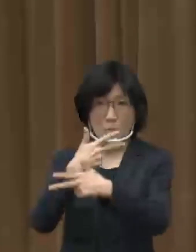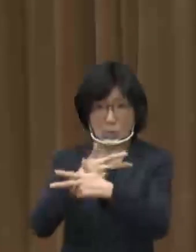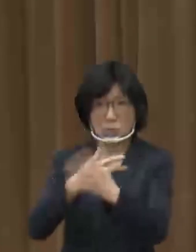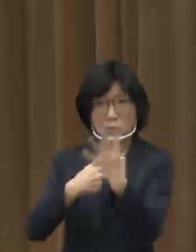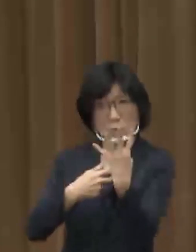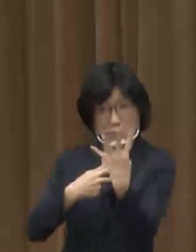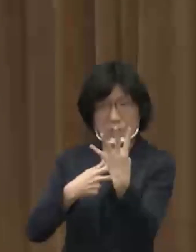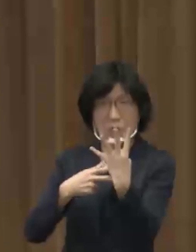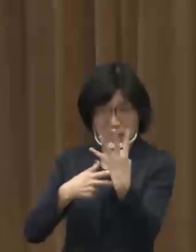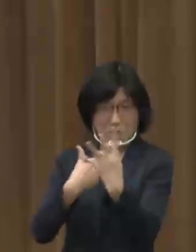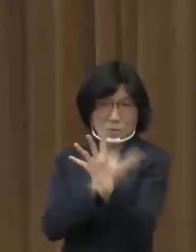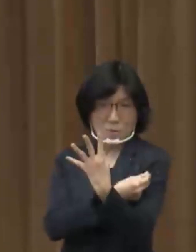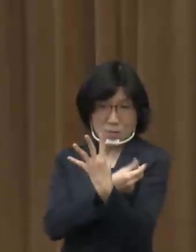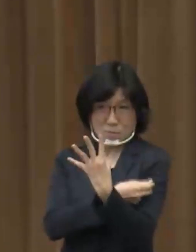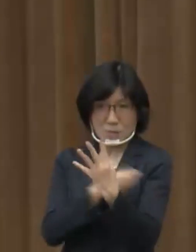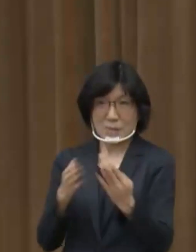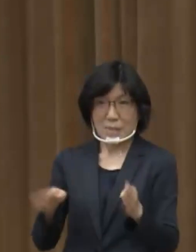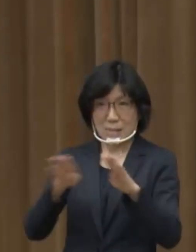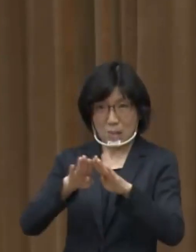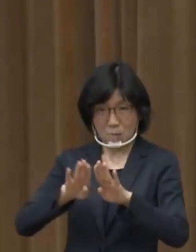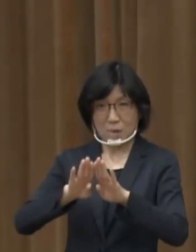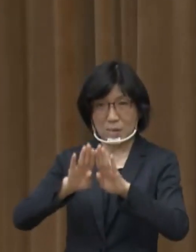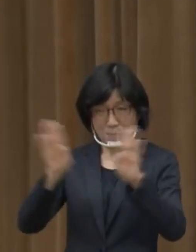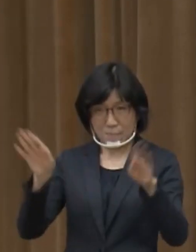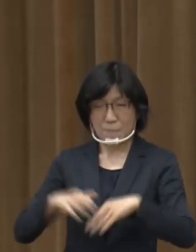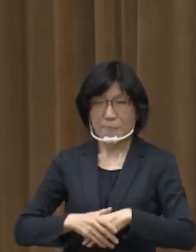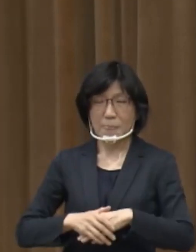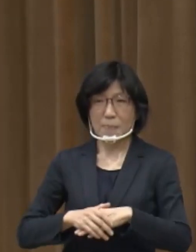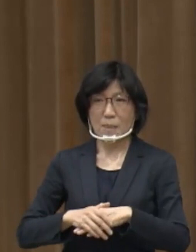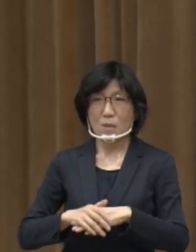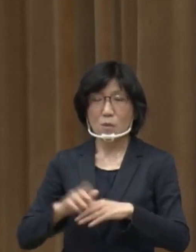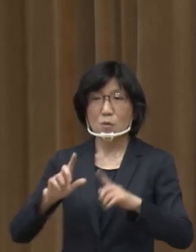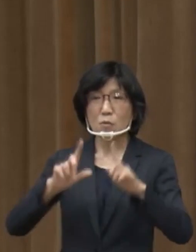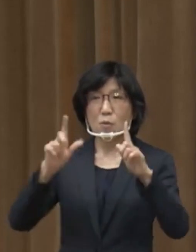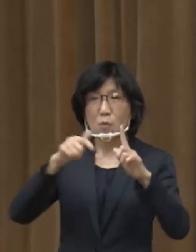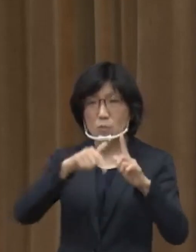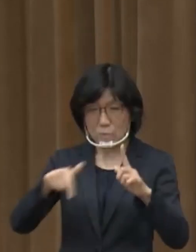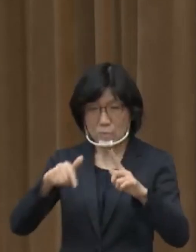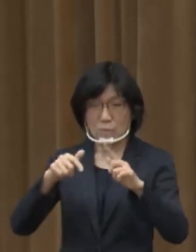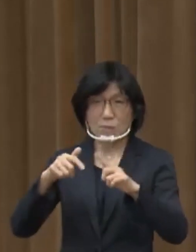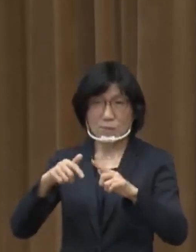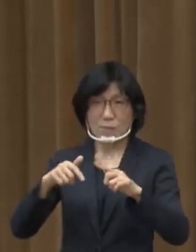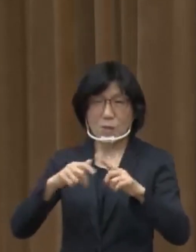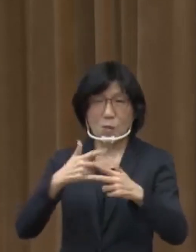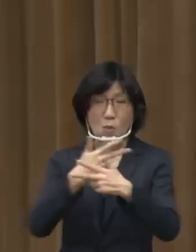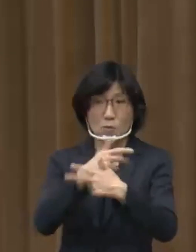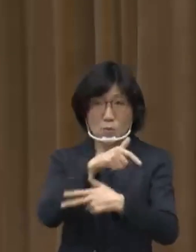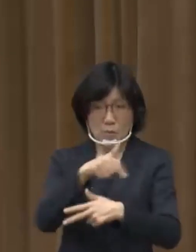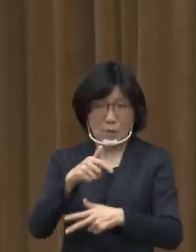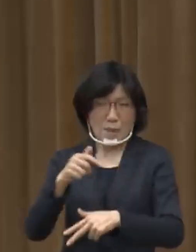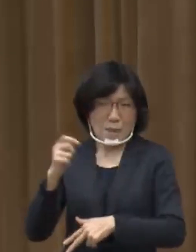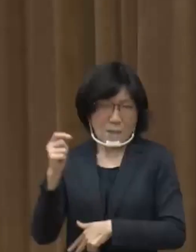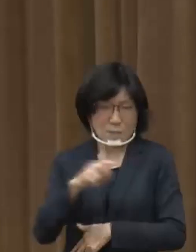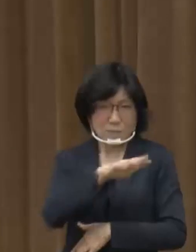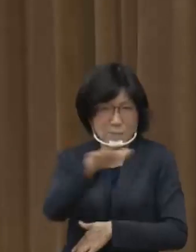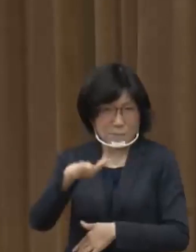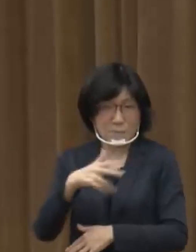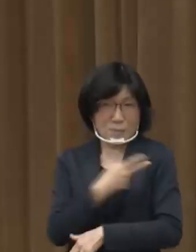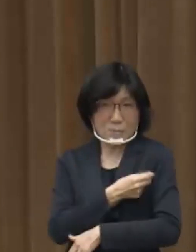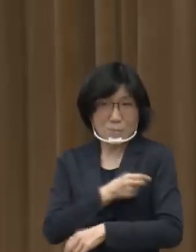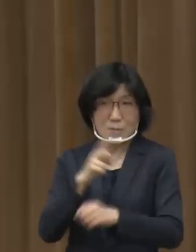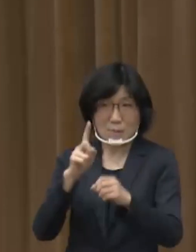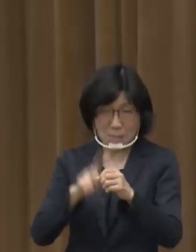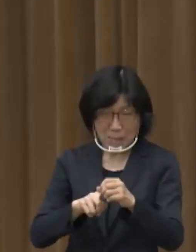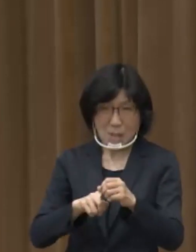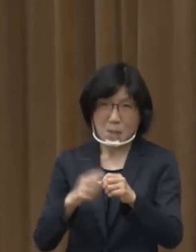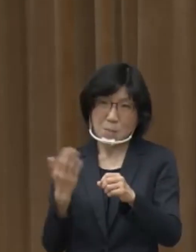します。東部会場と北部会場は1日でも早く多くの方に接種を行うため、当初の